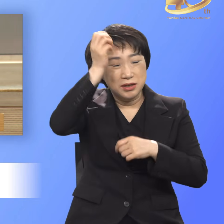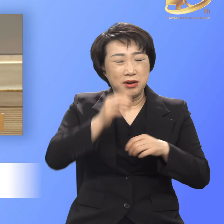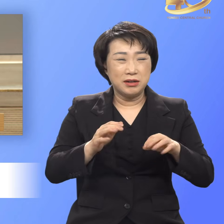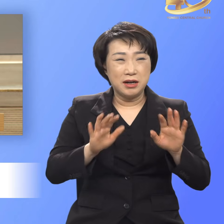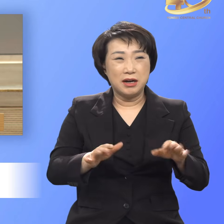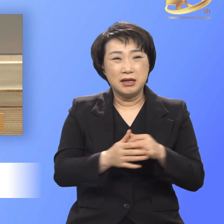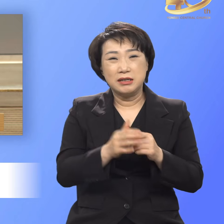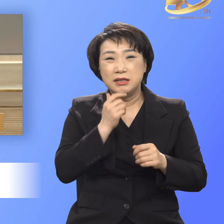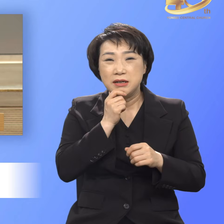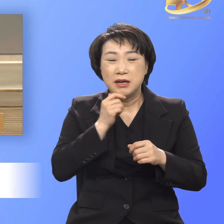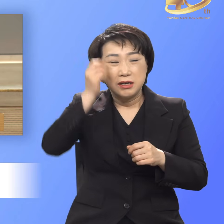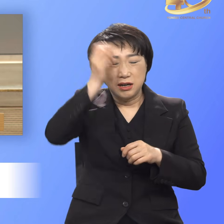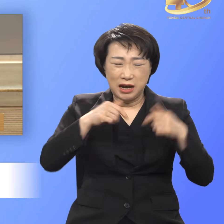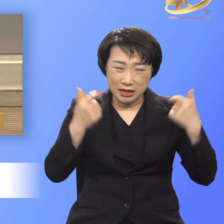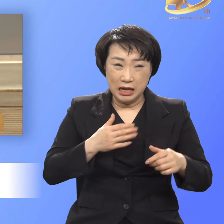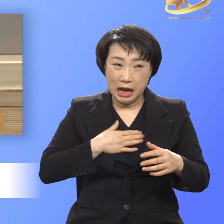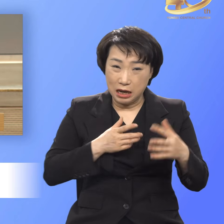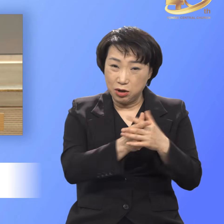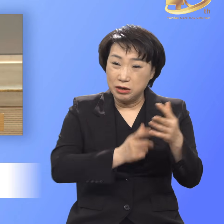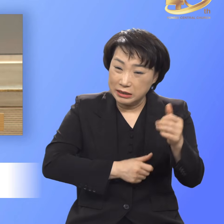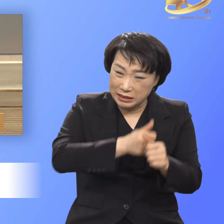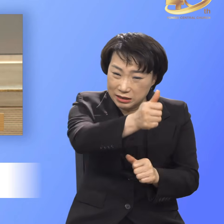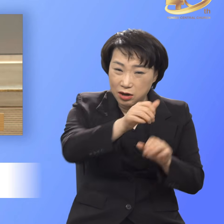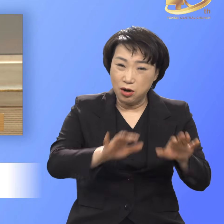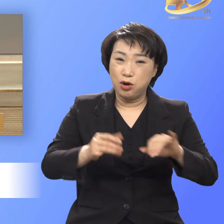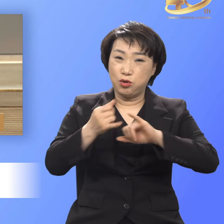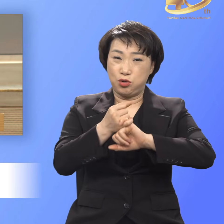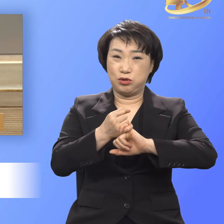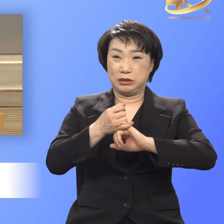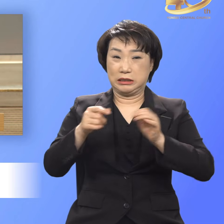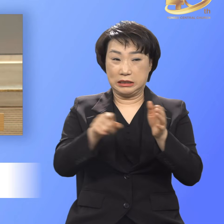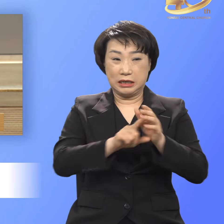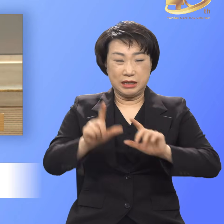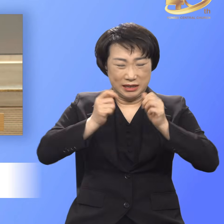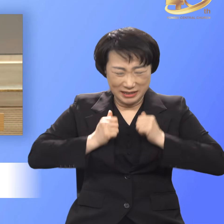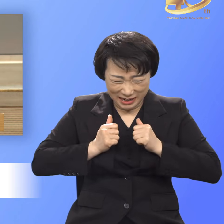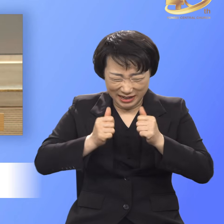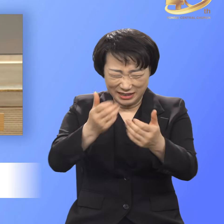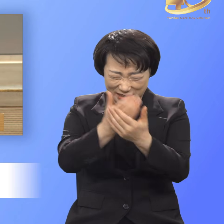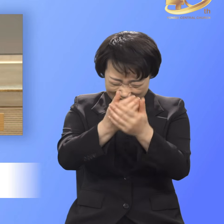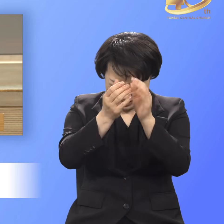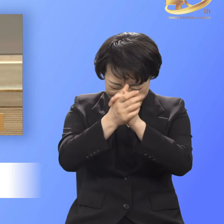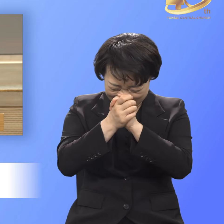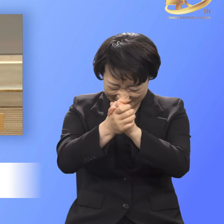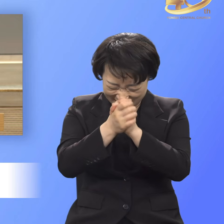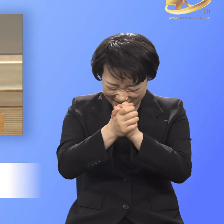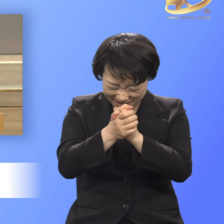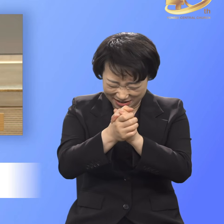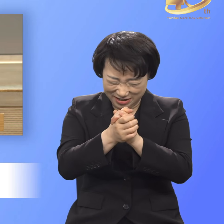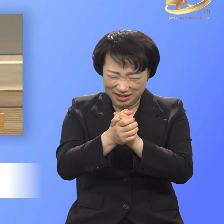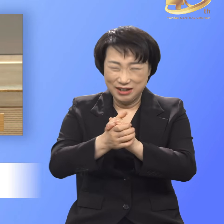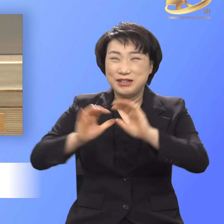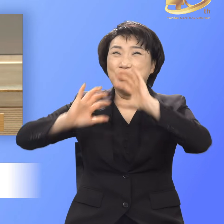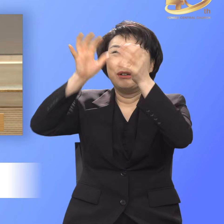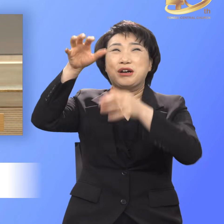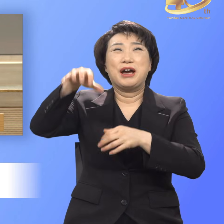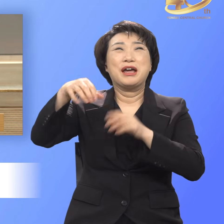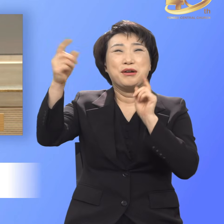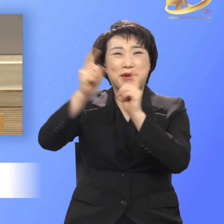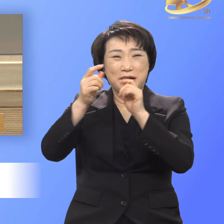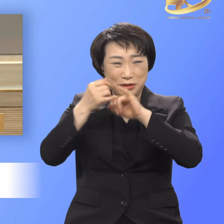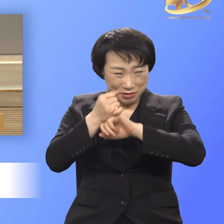보고 이겨서 반드시 신앙생활 잘하게 해주세요. 꼭 천국에서 만나게